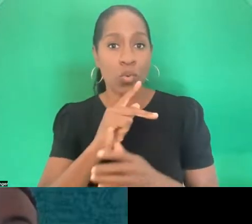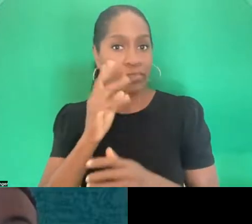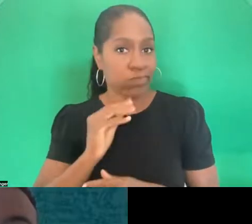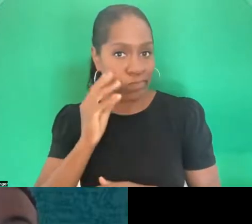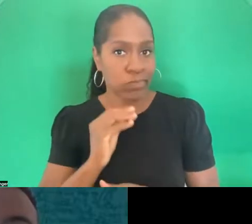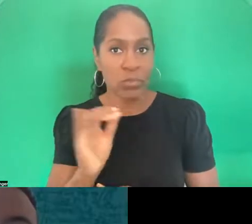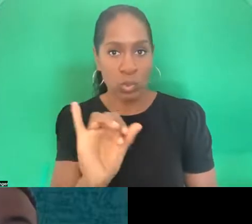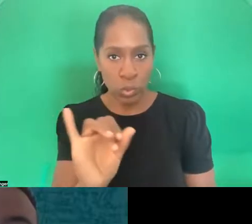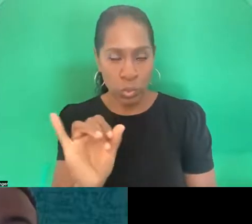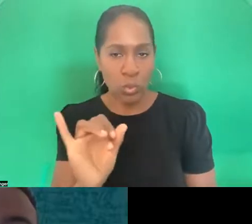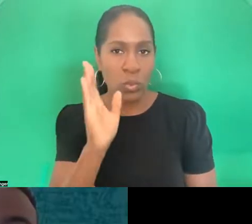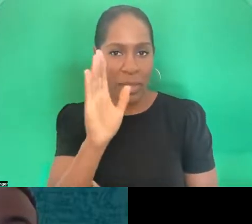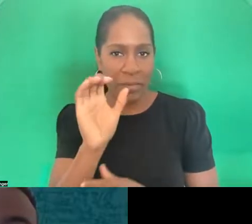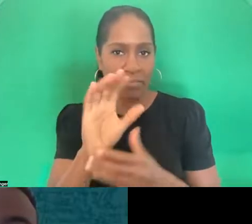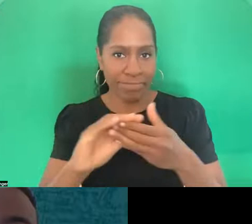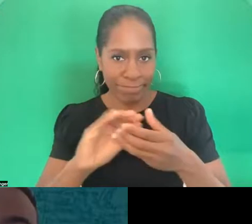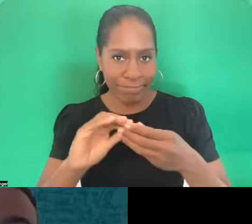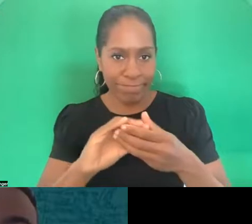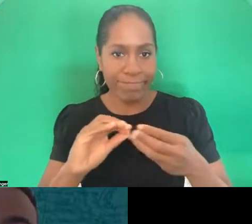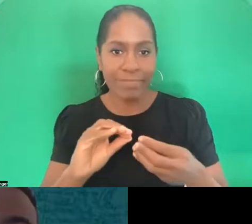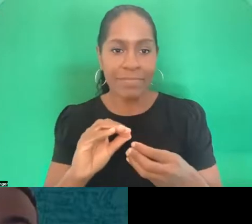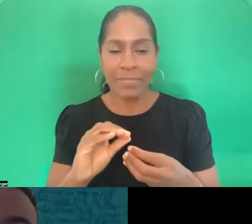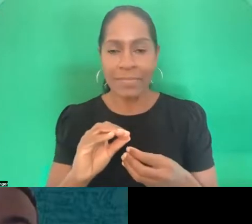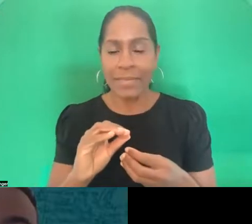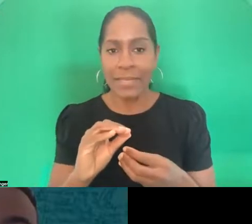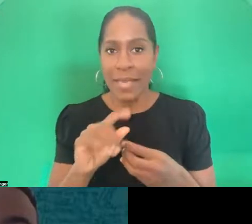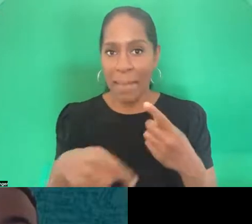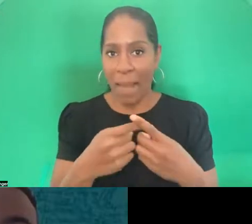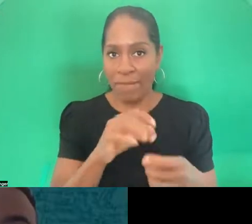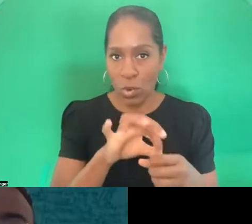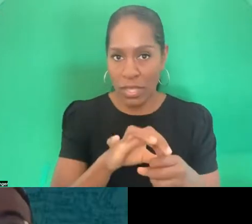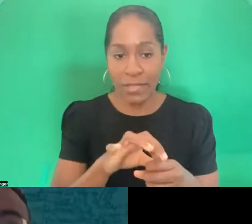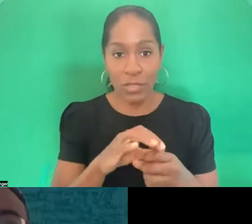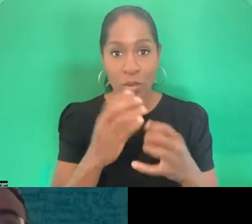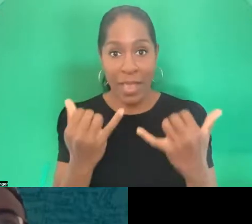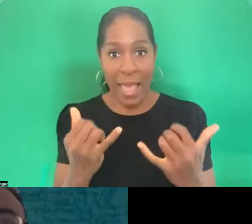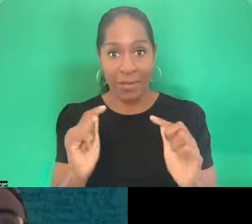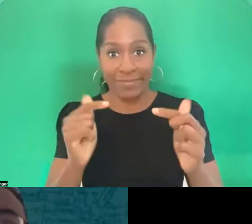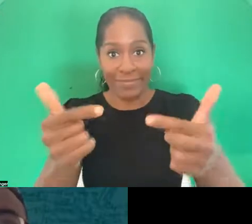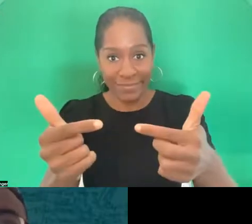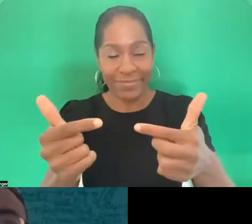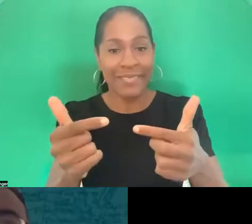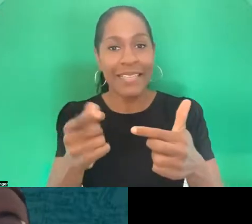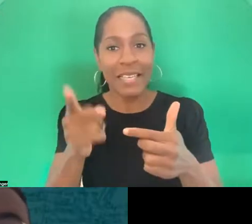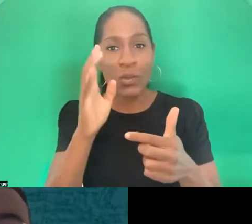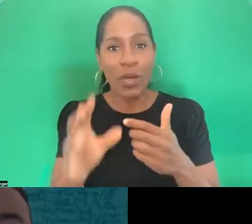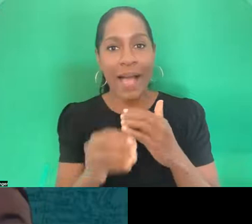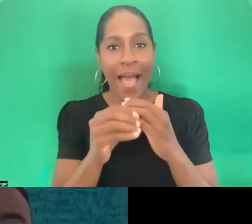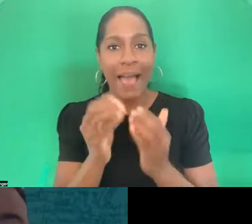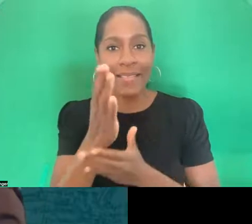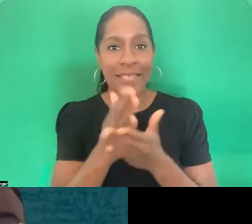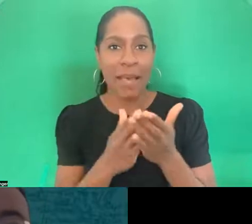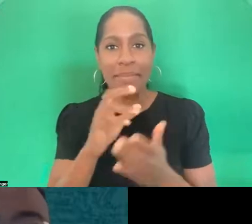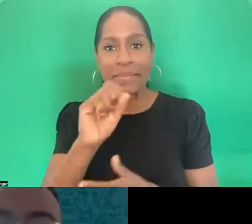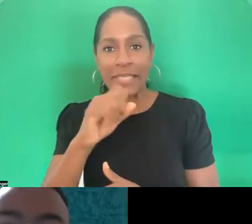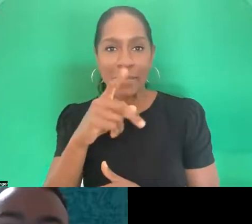personal sobre la votación que nos encantaría que él compartiera ahora le voy a dar la palabra y va a agregar